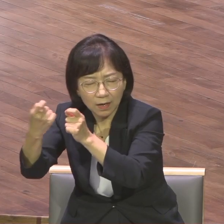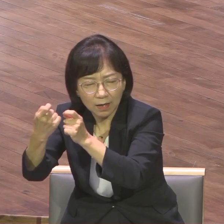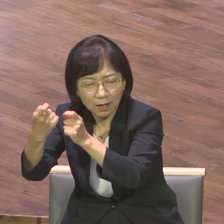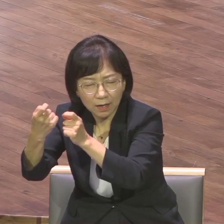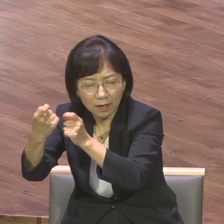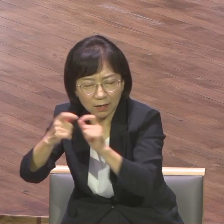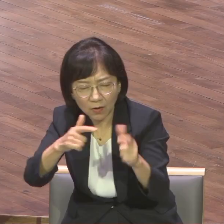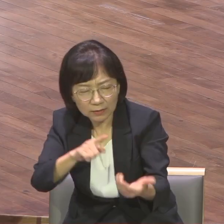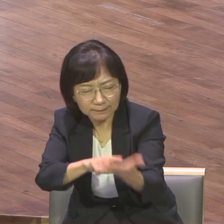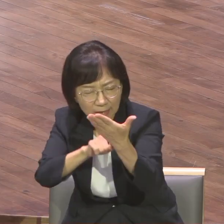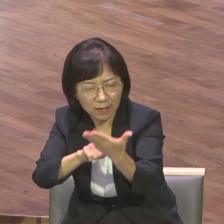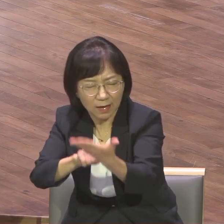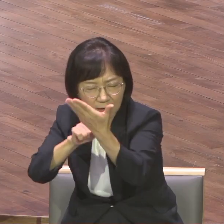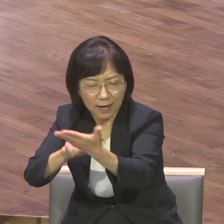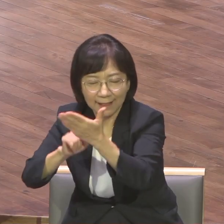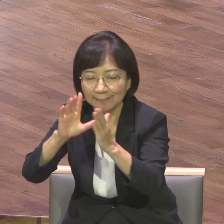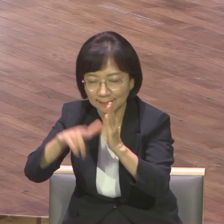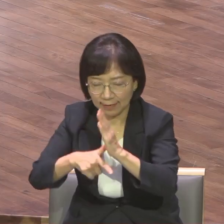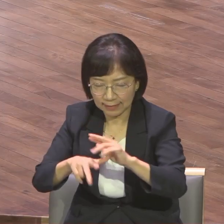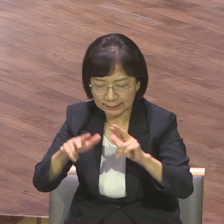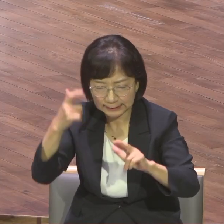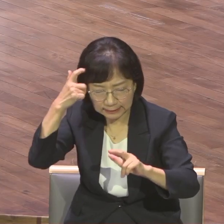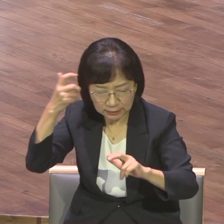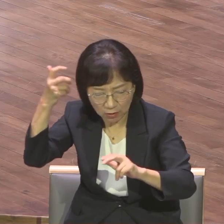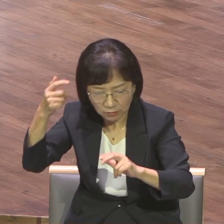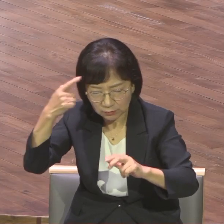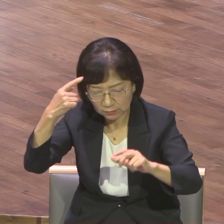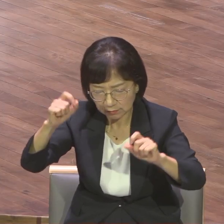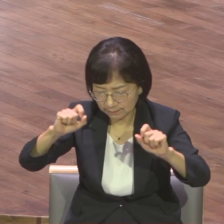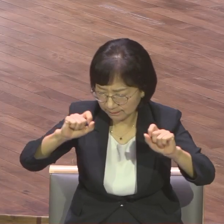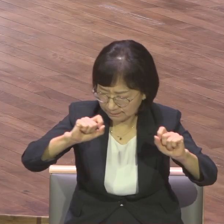보이는 이때에 하나님 영적으로 깨어서 깨어서